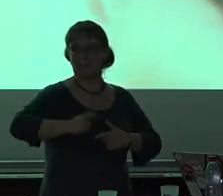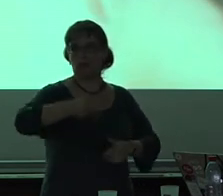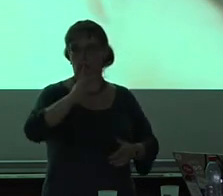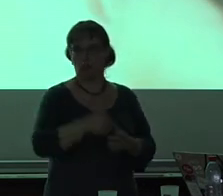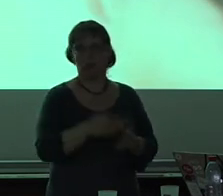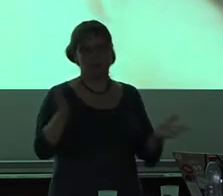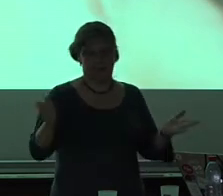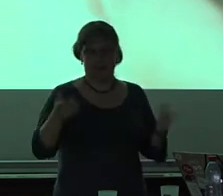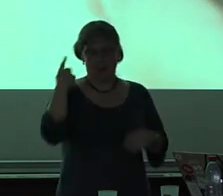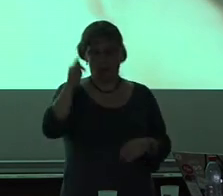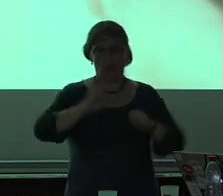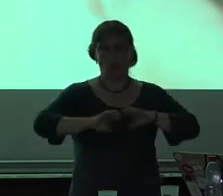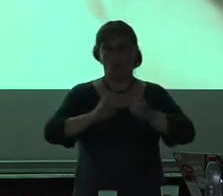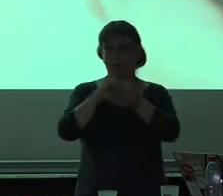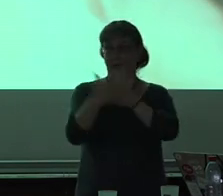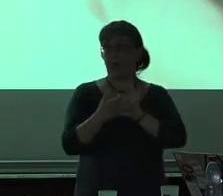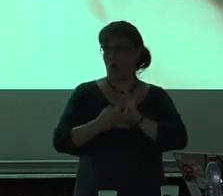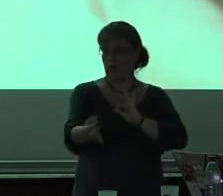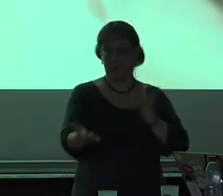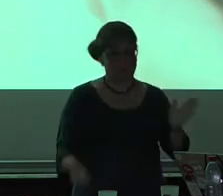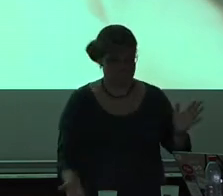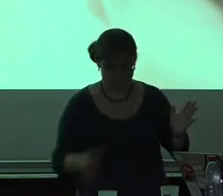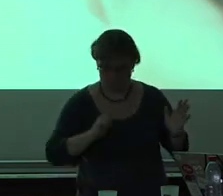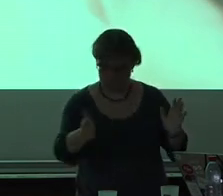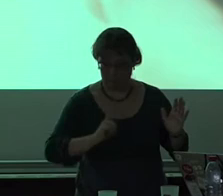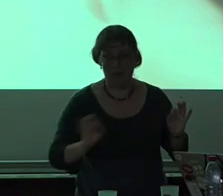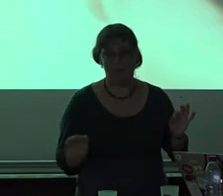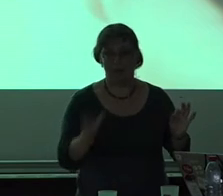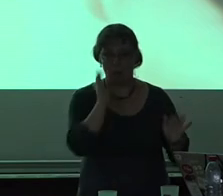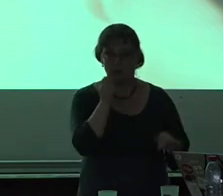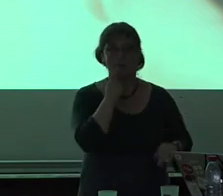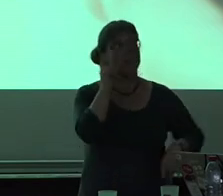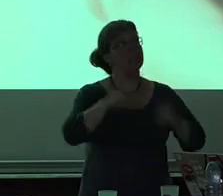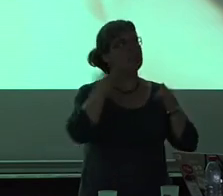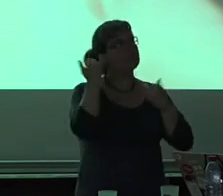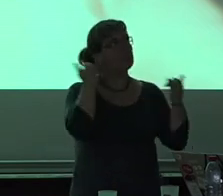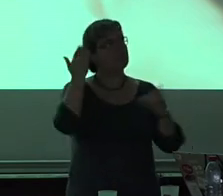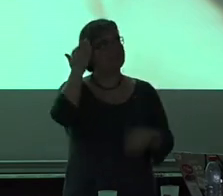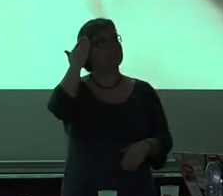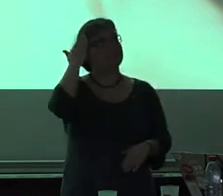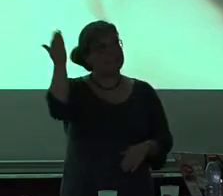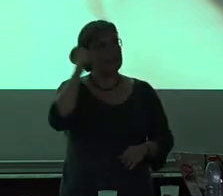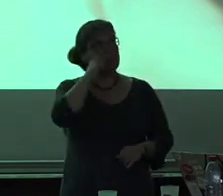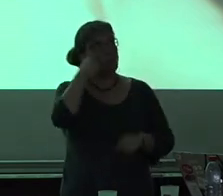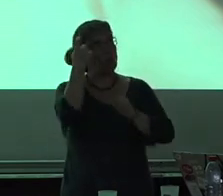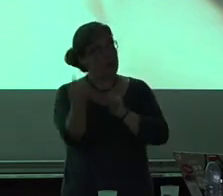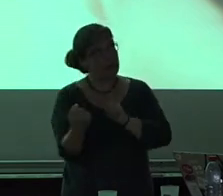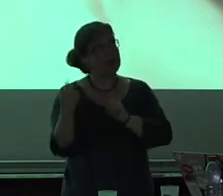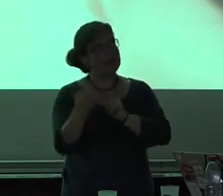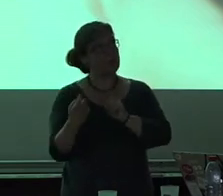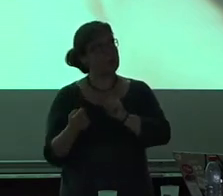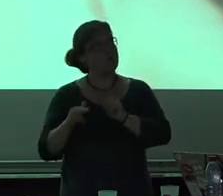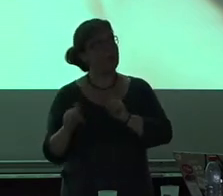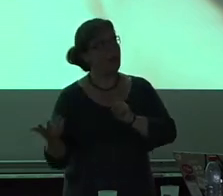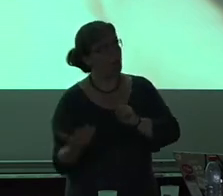vous faites un cours en ligne, vous n'avez pas cette interaction-là. Donc vous devez la créer. Vous devez vous mettre à la place de l'étudiant et donc poser les questions par